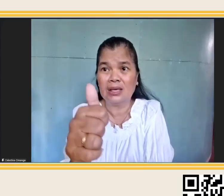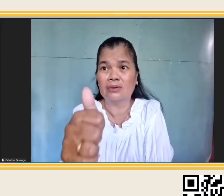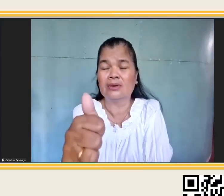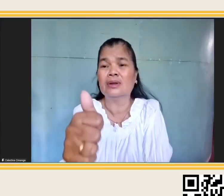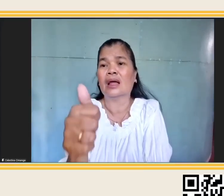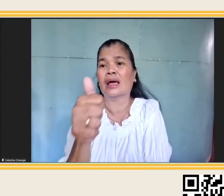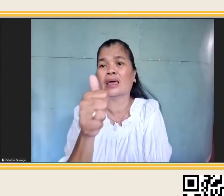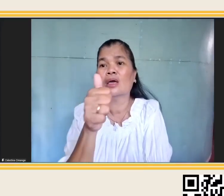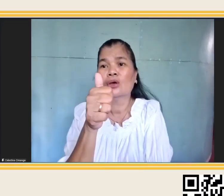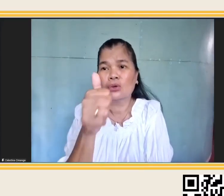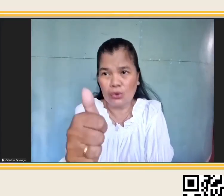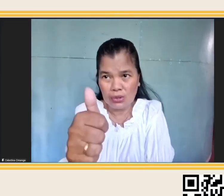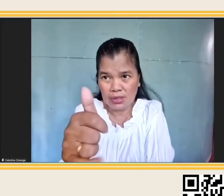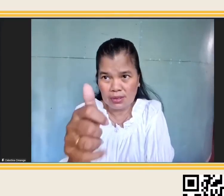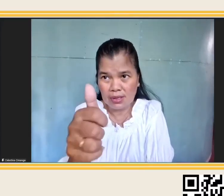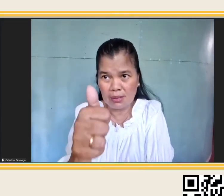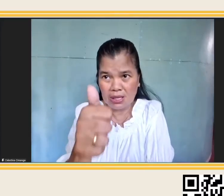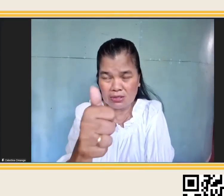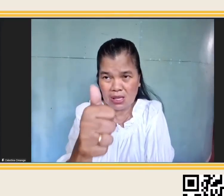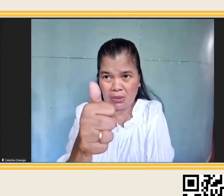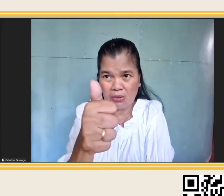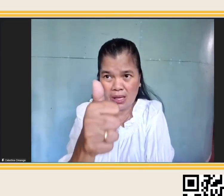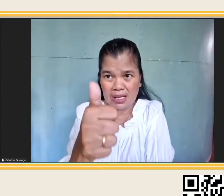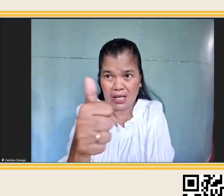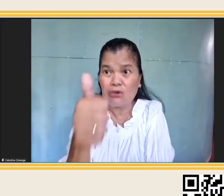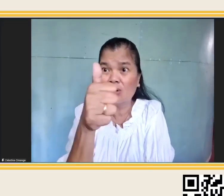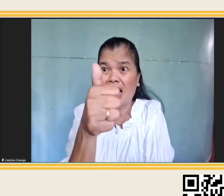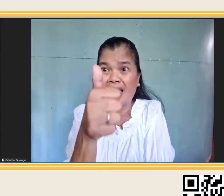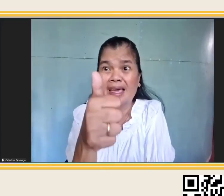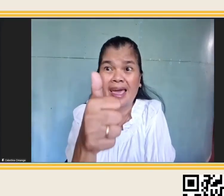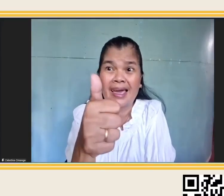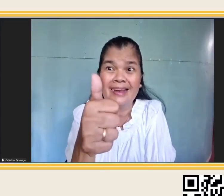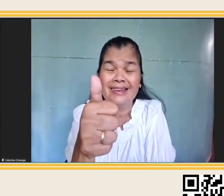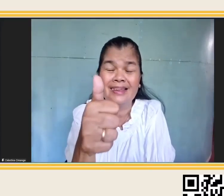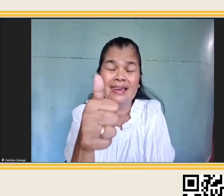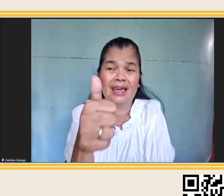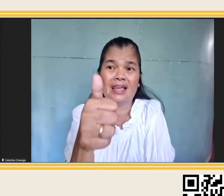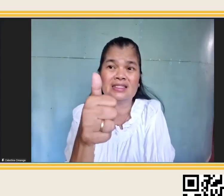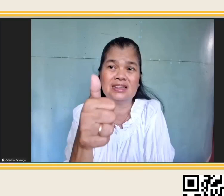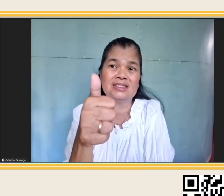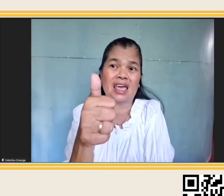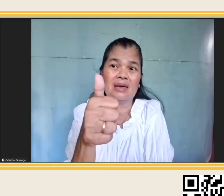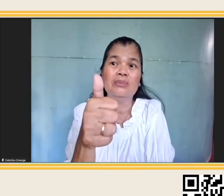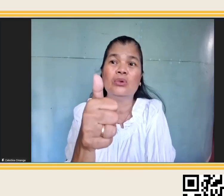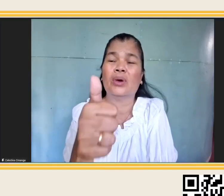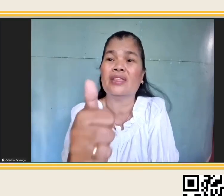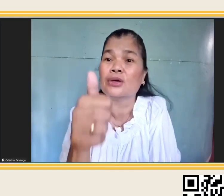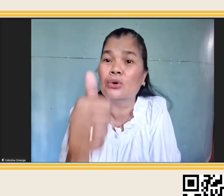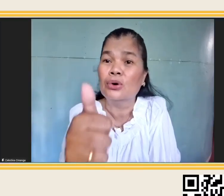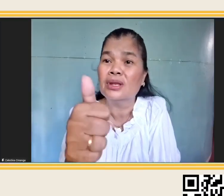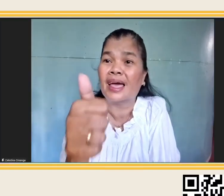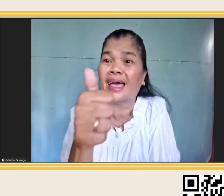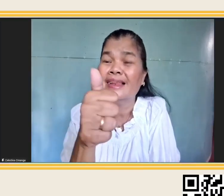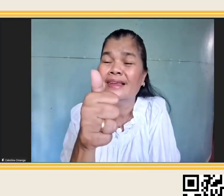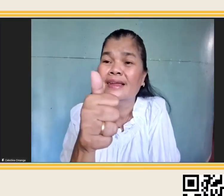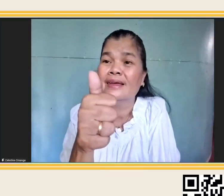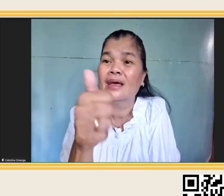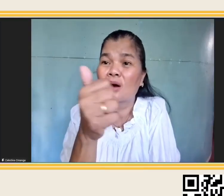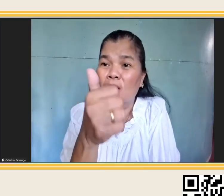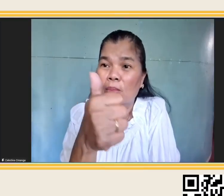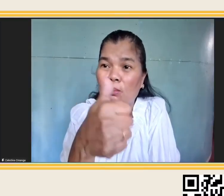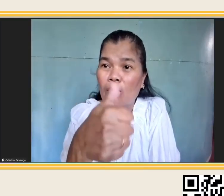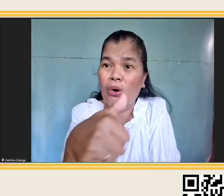talaga ngayon ay good. Di ba yung sabi ko kanina, yung like hand, it's the same with good, then